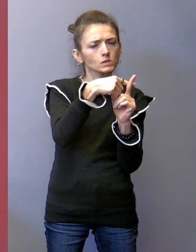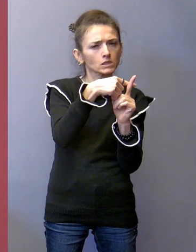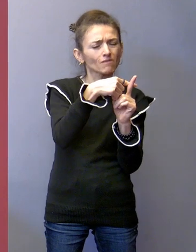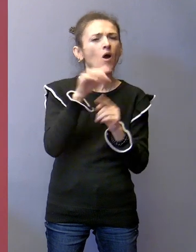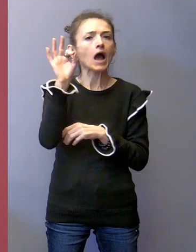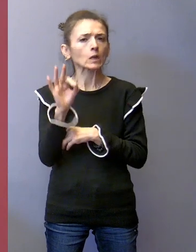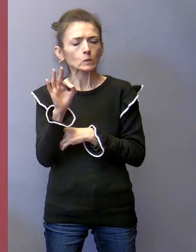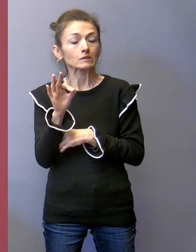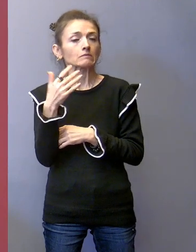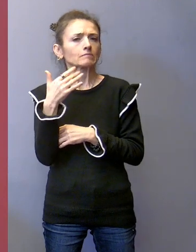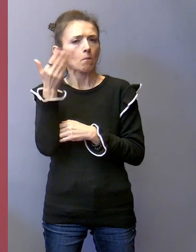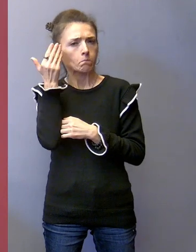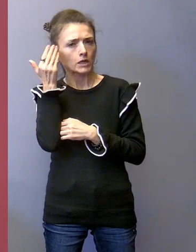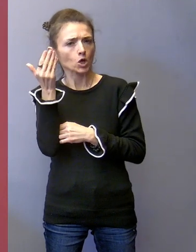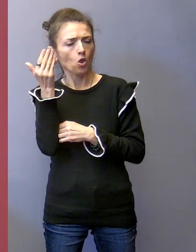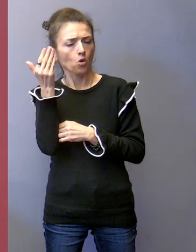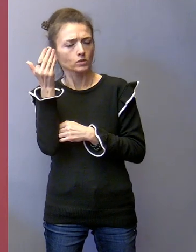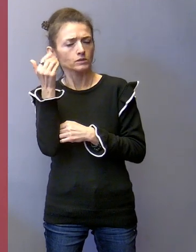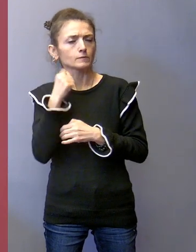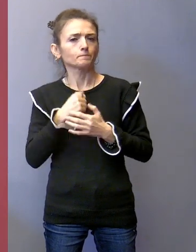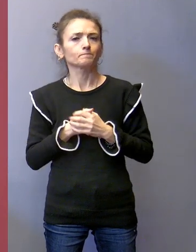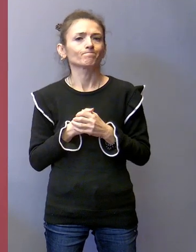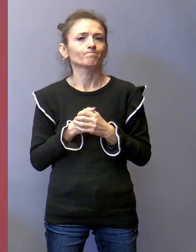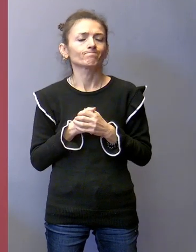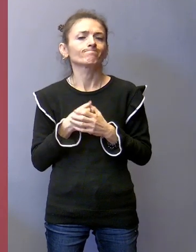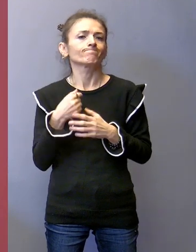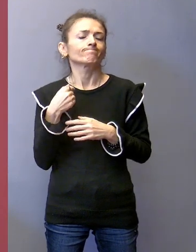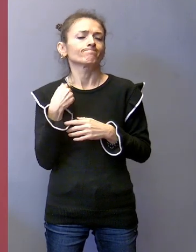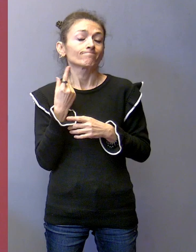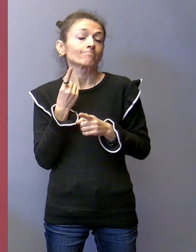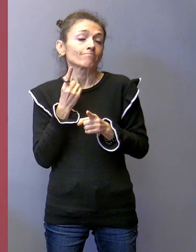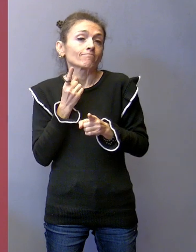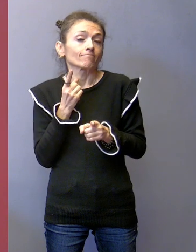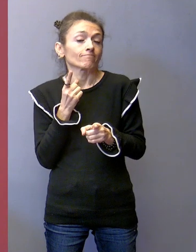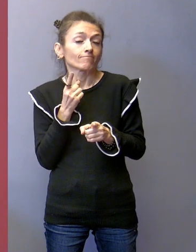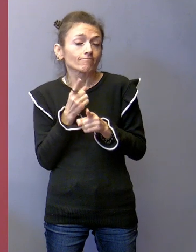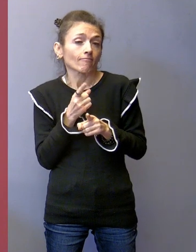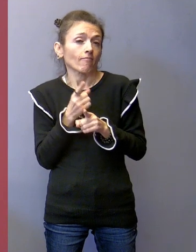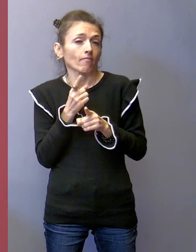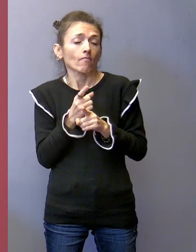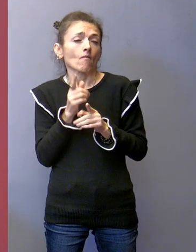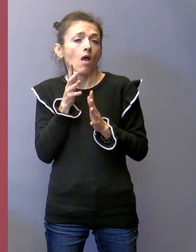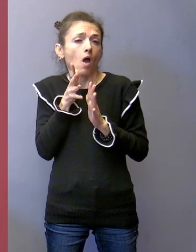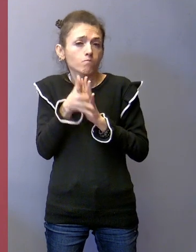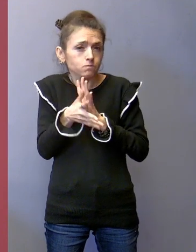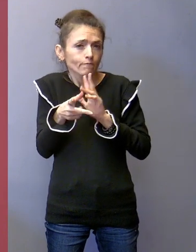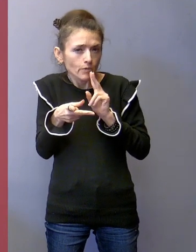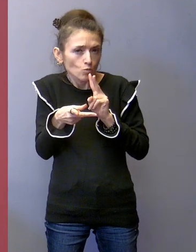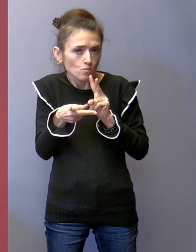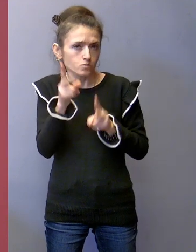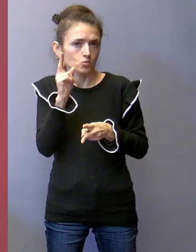pericolose e quindi meriterebbe un maggiore approfondimento tenuto